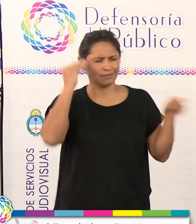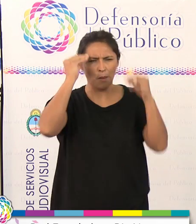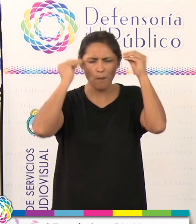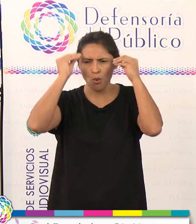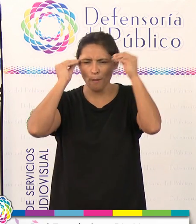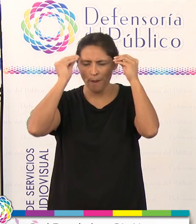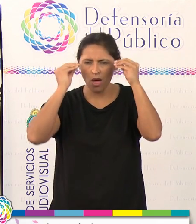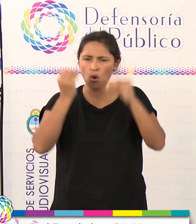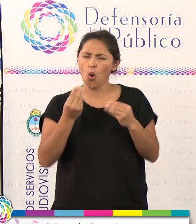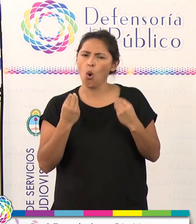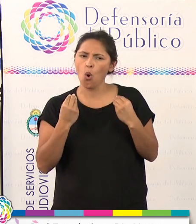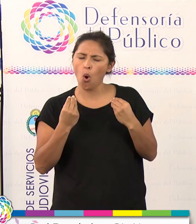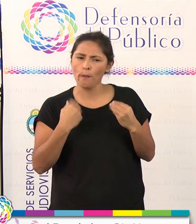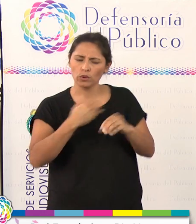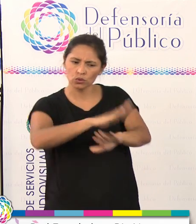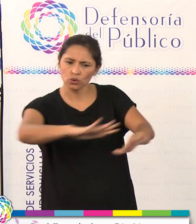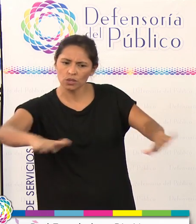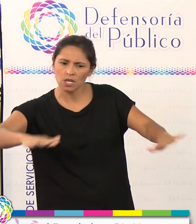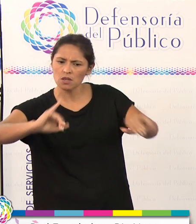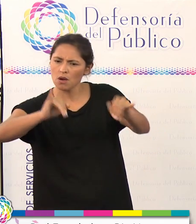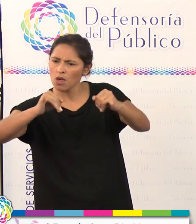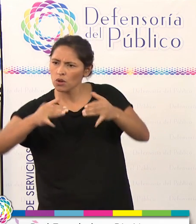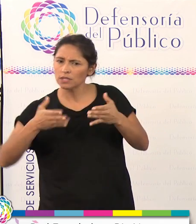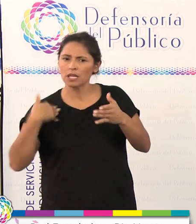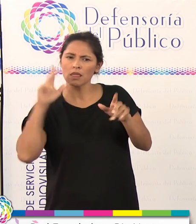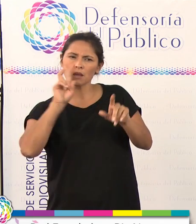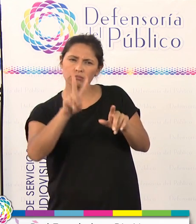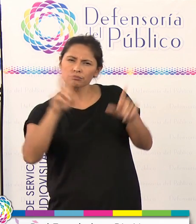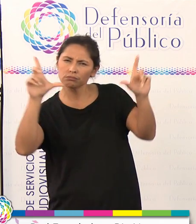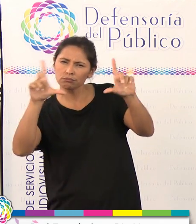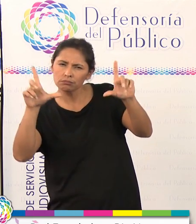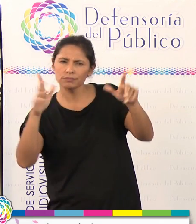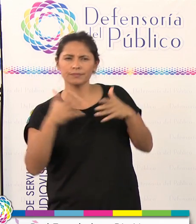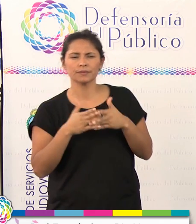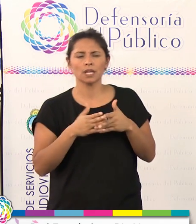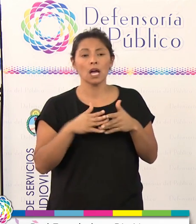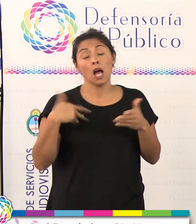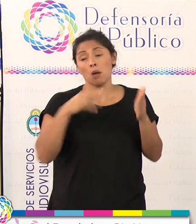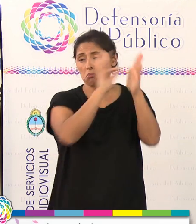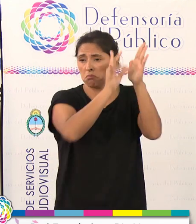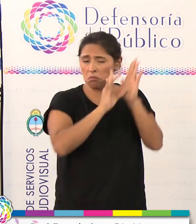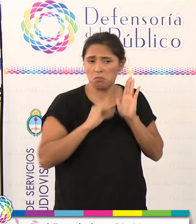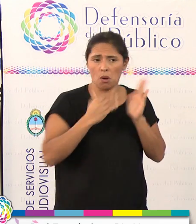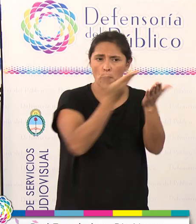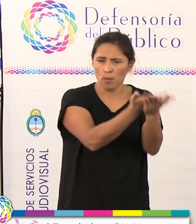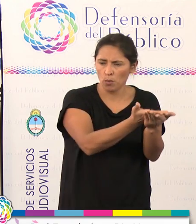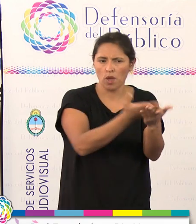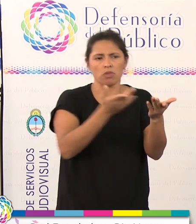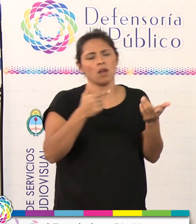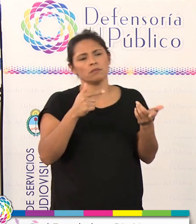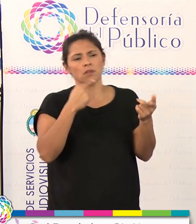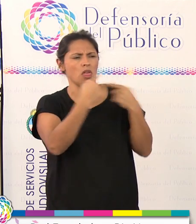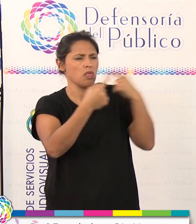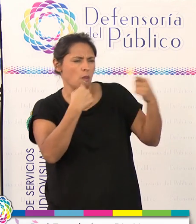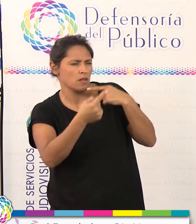cómo aparecen los niños, niñas y adolescentes en los medios de comunicación y elaboramos algunas propuestas y debatimos entre nosotros